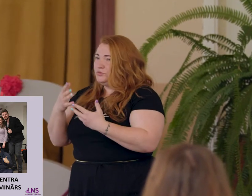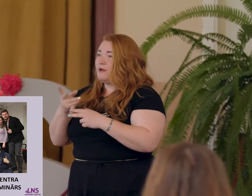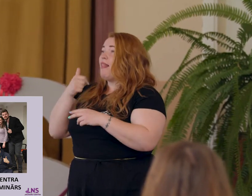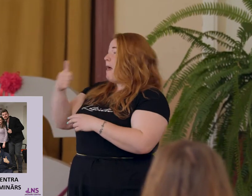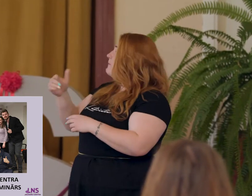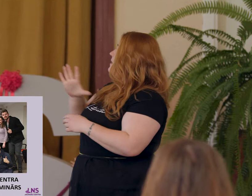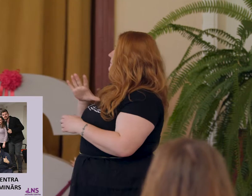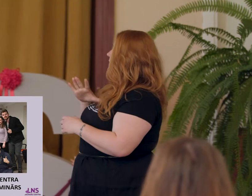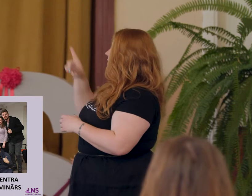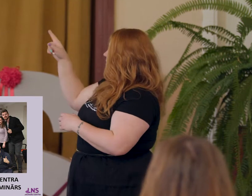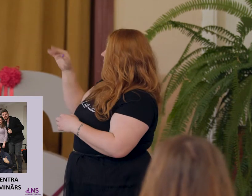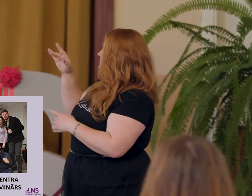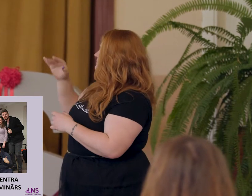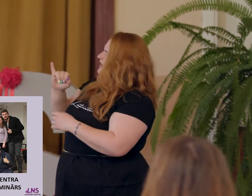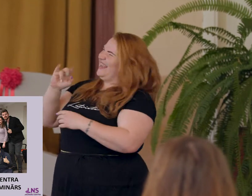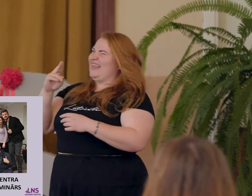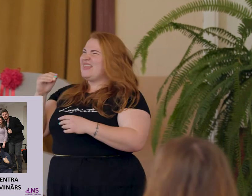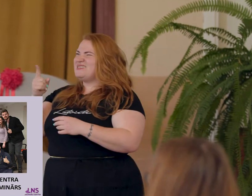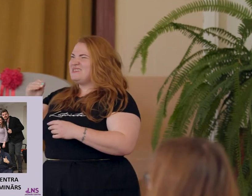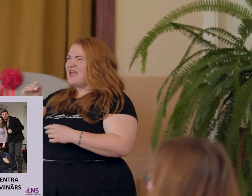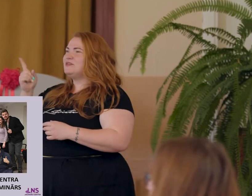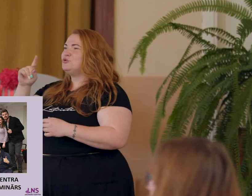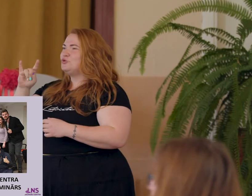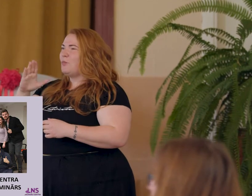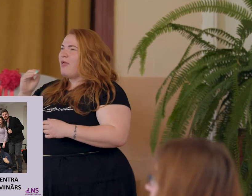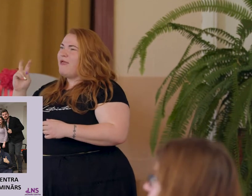Mēs bijām nedaudz apmulsuši, un tas ļoti labi deva